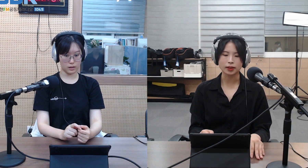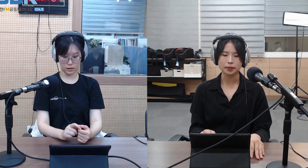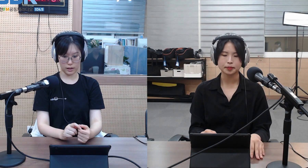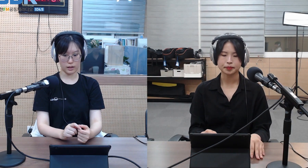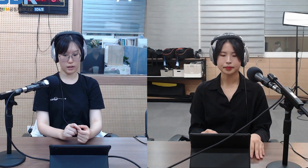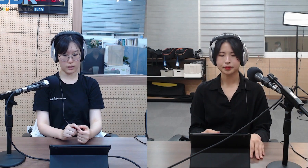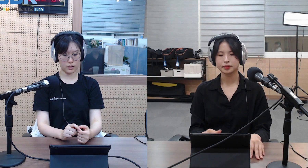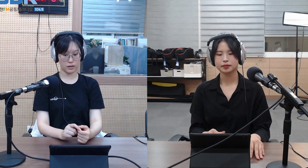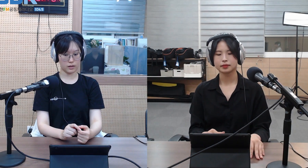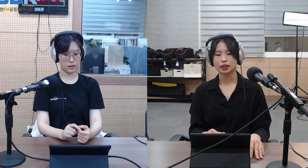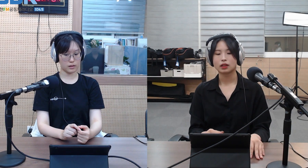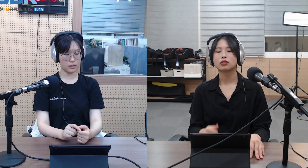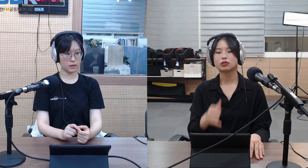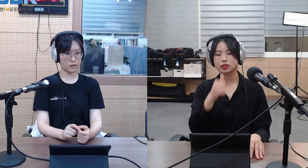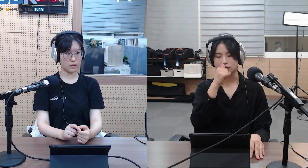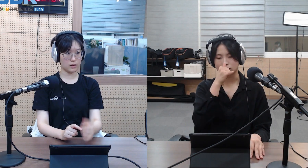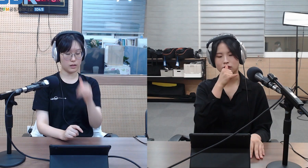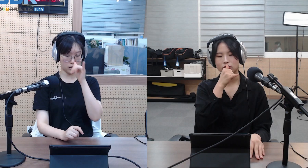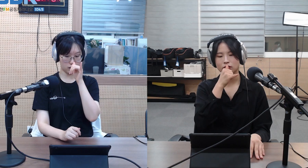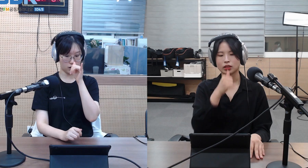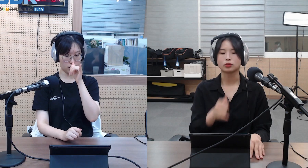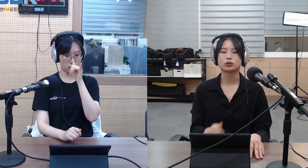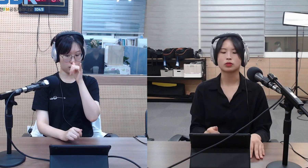네. 있어요 하고